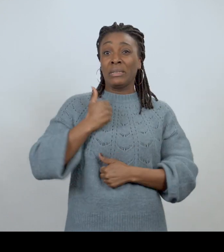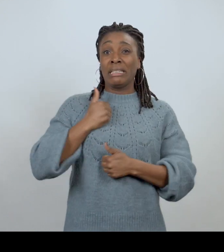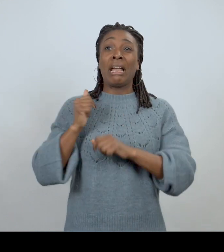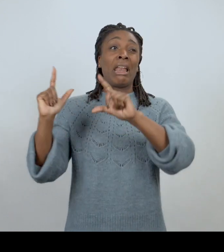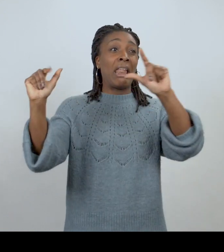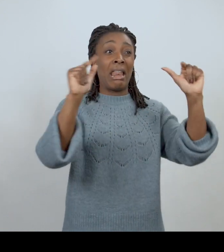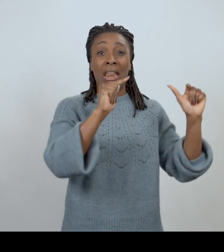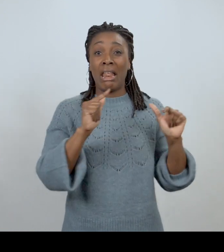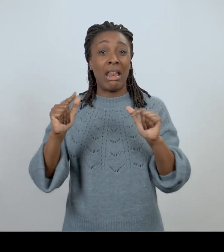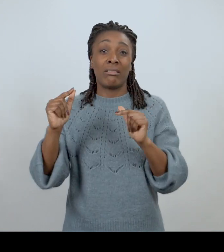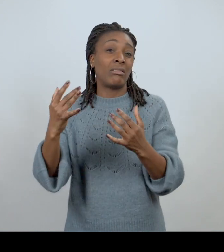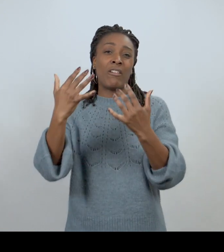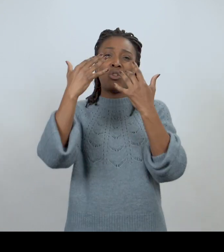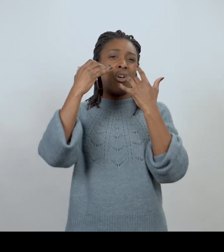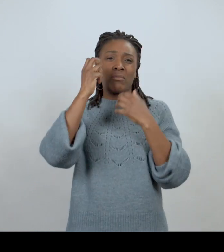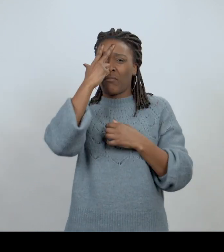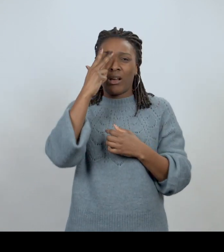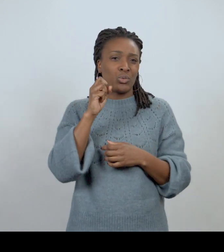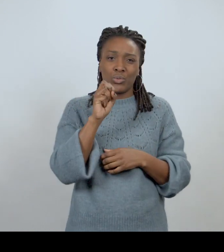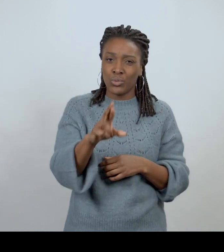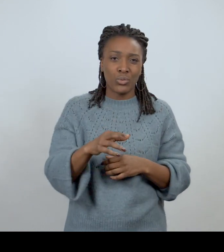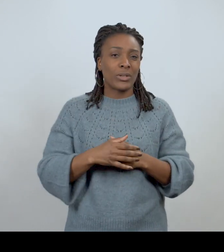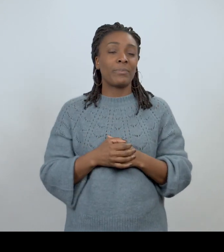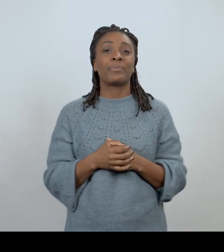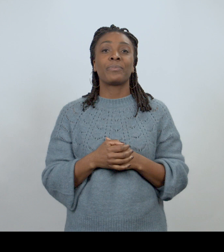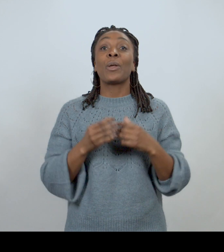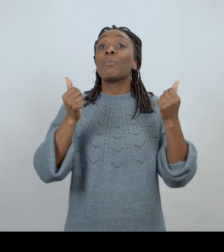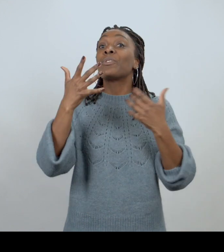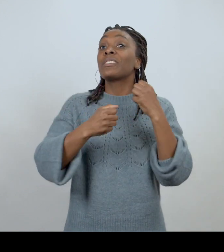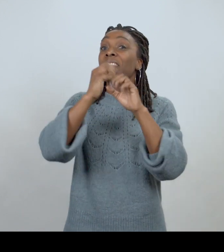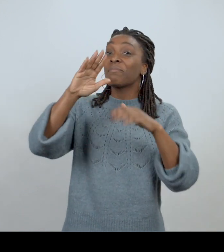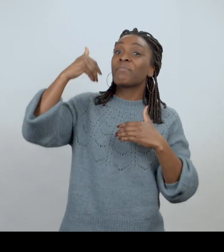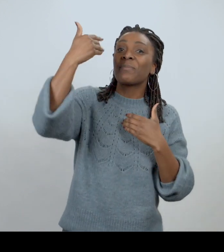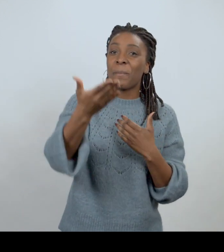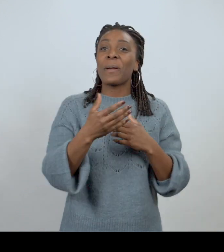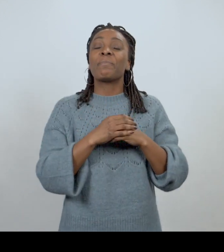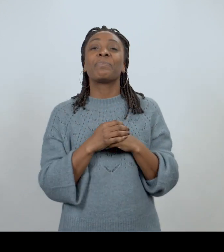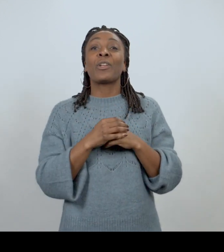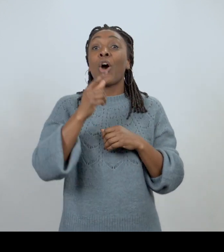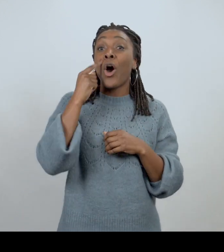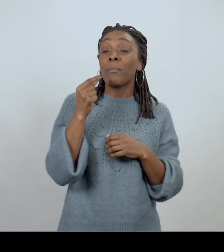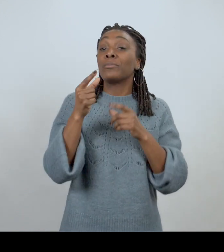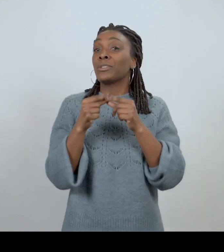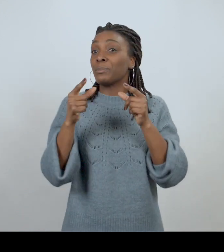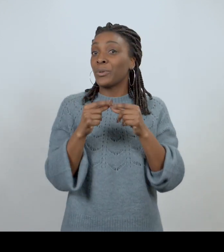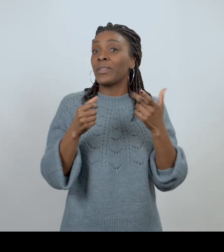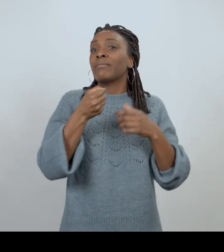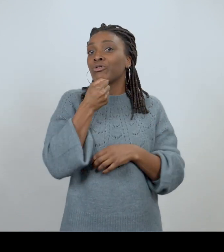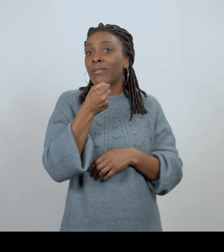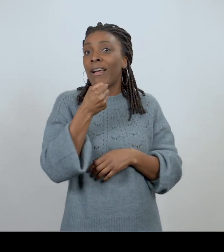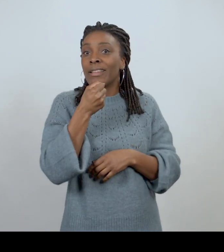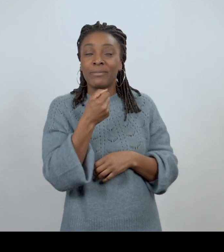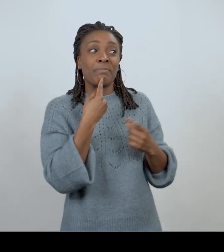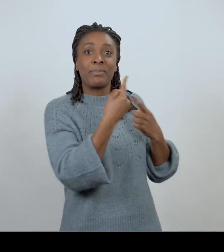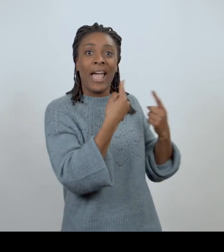ont marqué son pays. Des années plus tard, un intervieweur japonais s'est entretenu